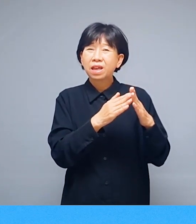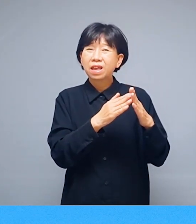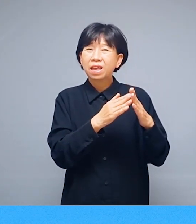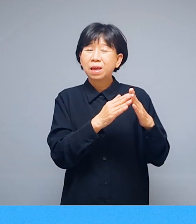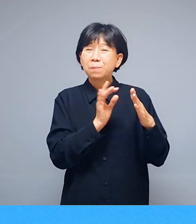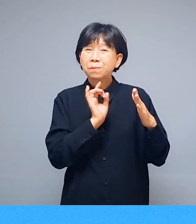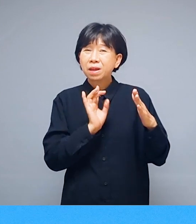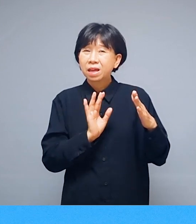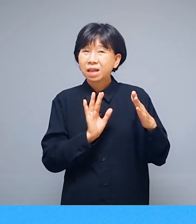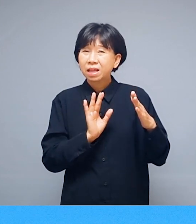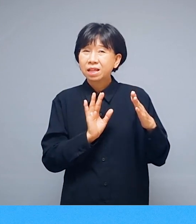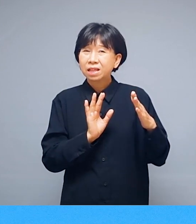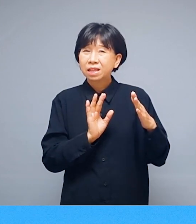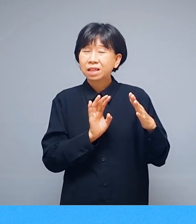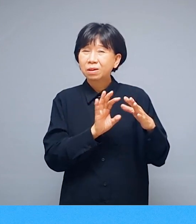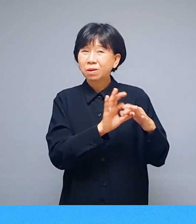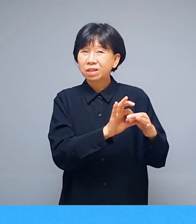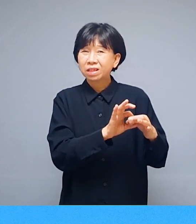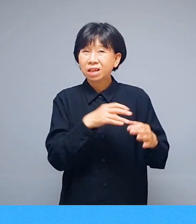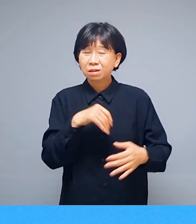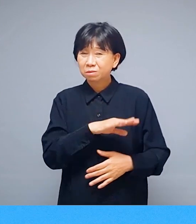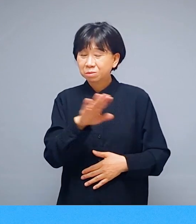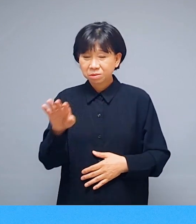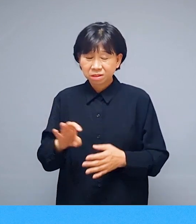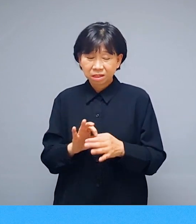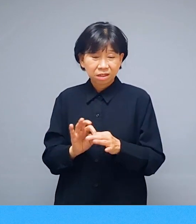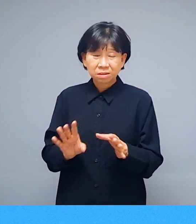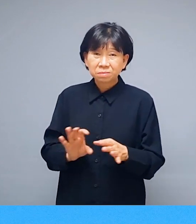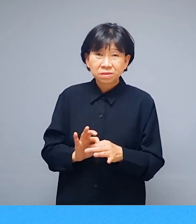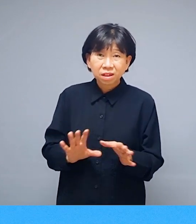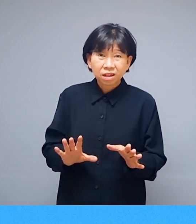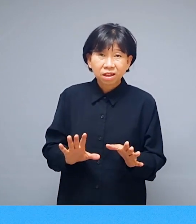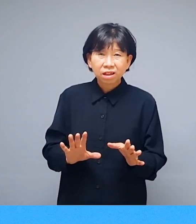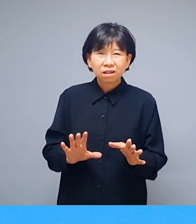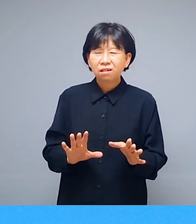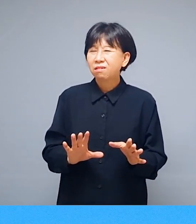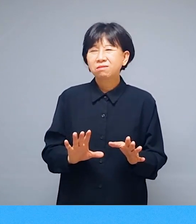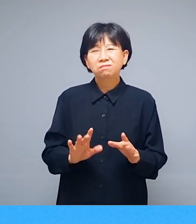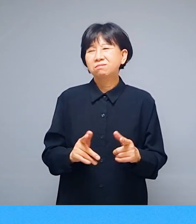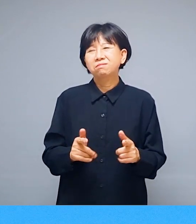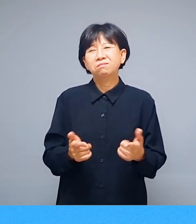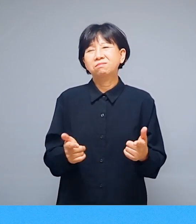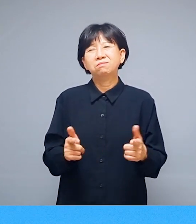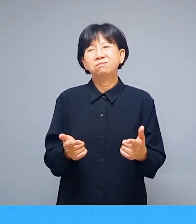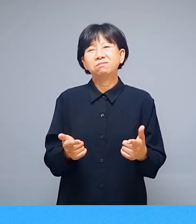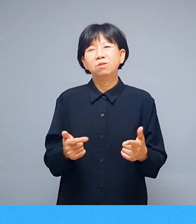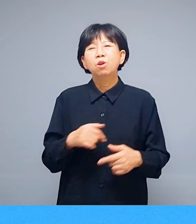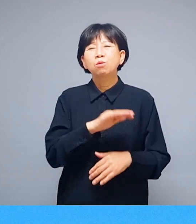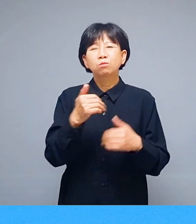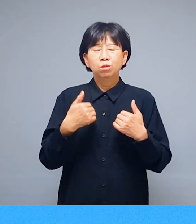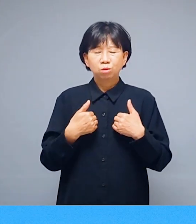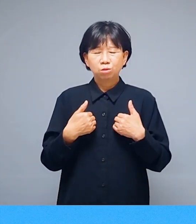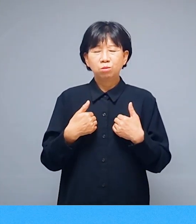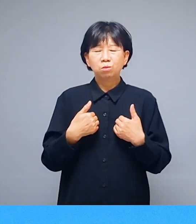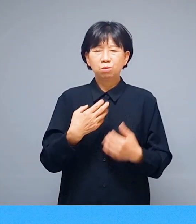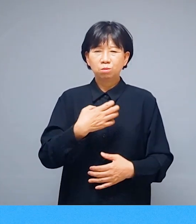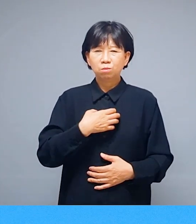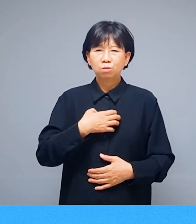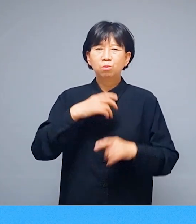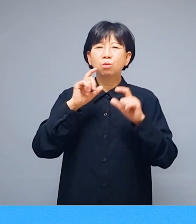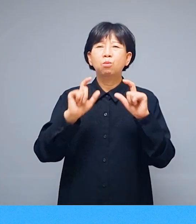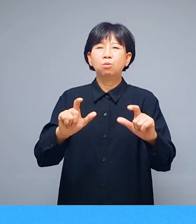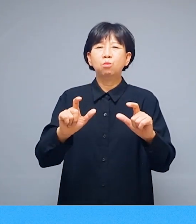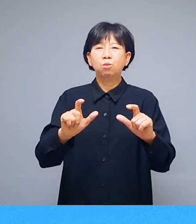말씀은 아니고요. 오늘 우리에게도 주시는 경고이고 동시에 회복으로의